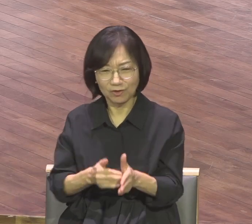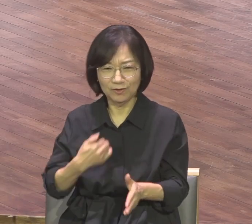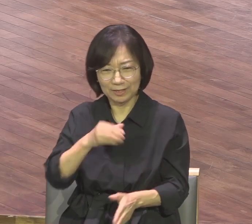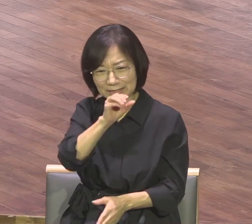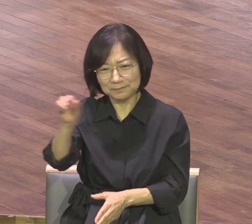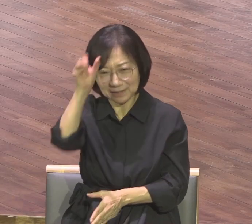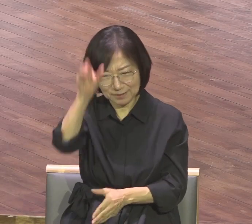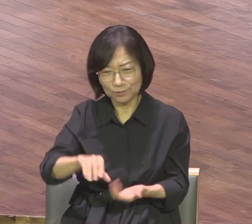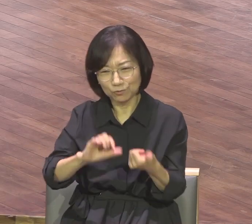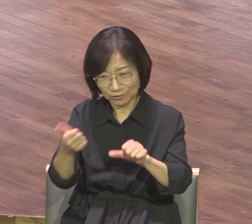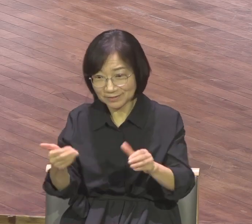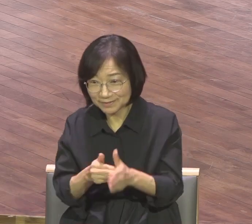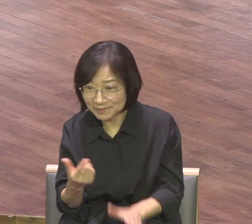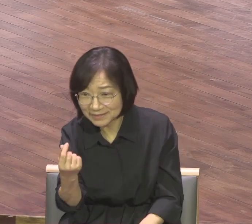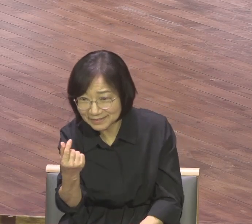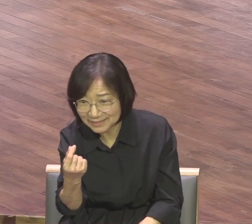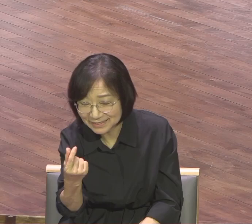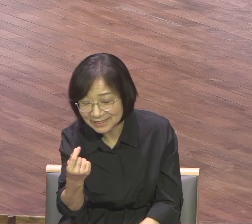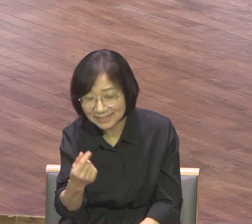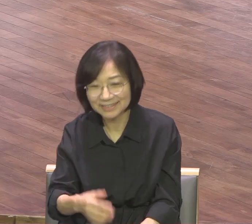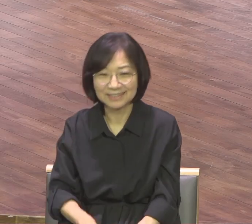그럴 때 여름 자세입니다.